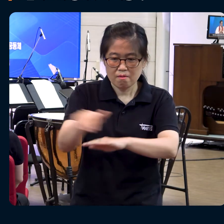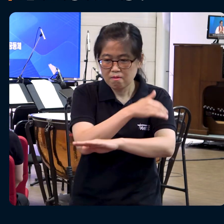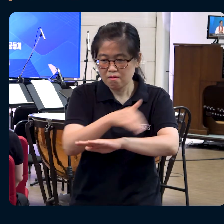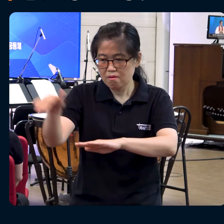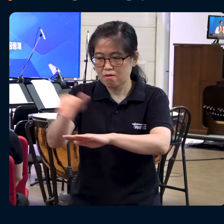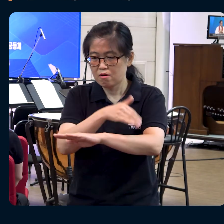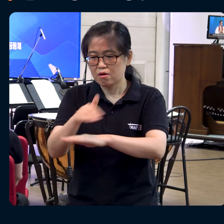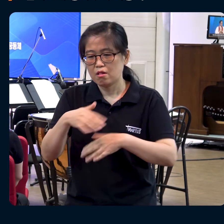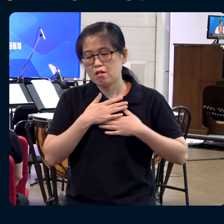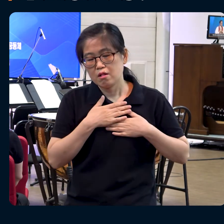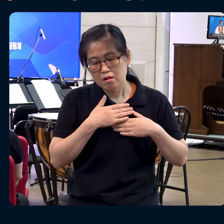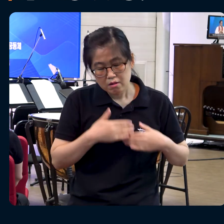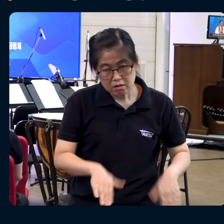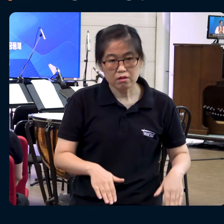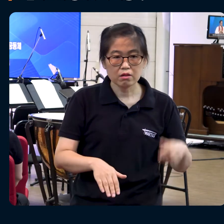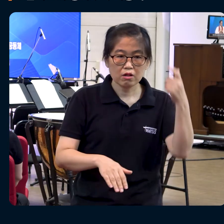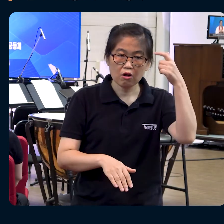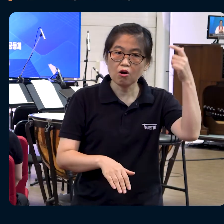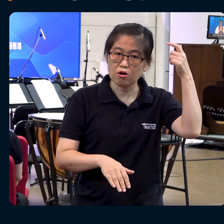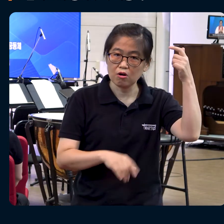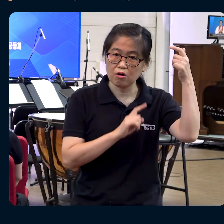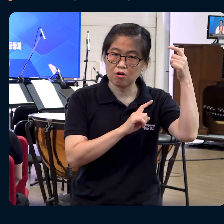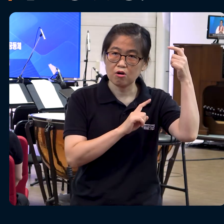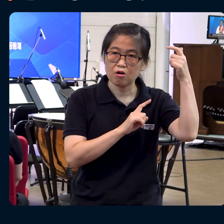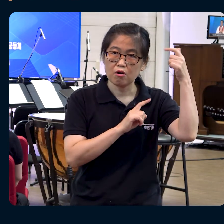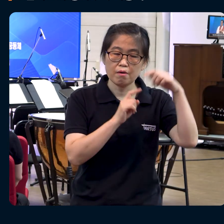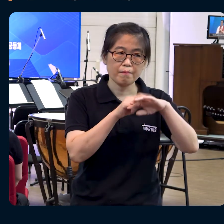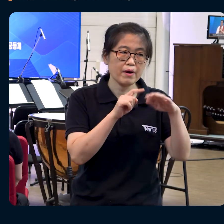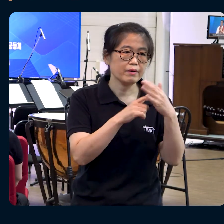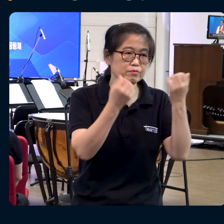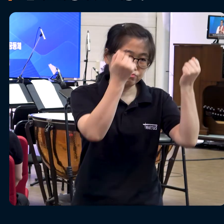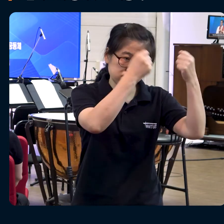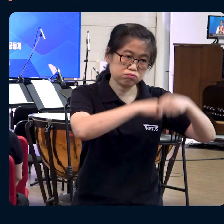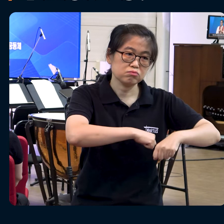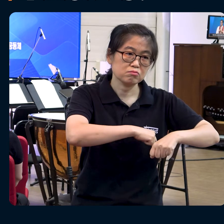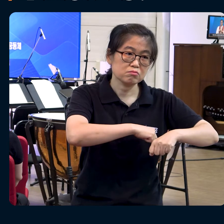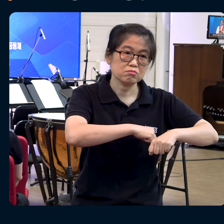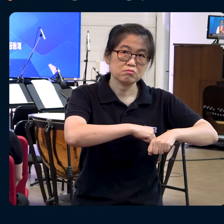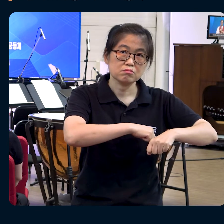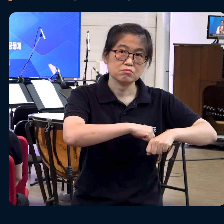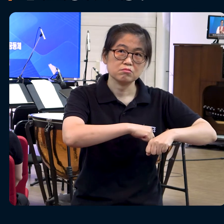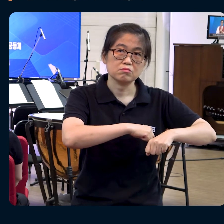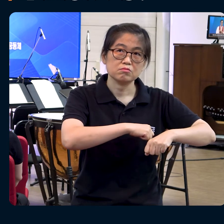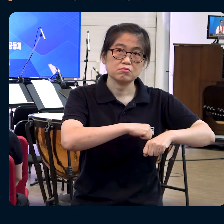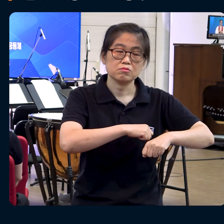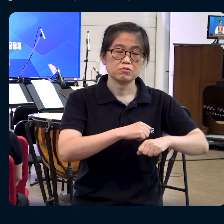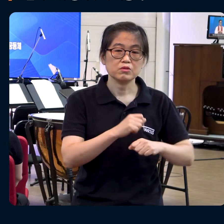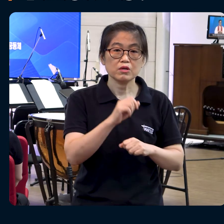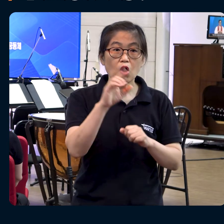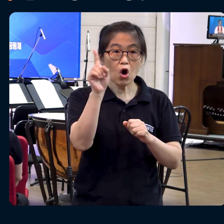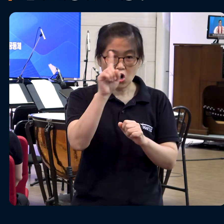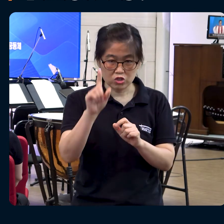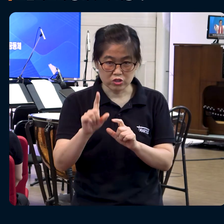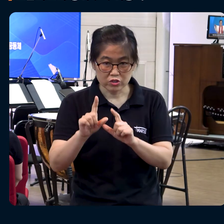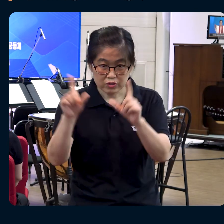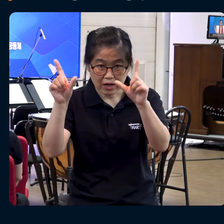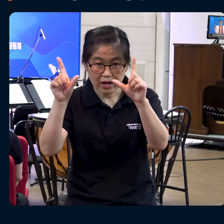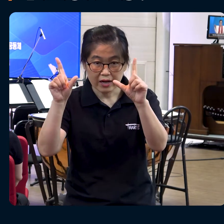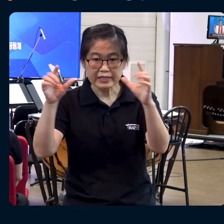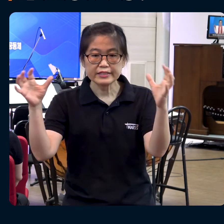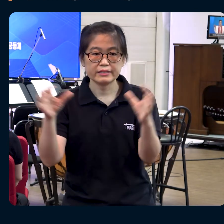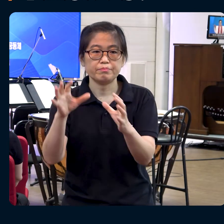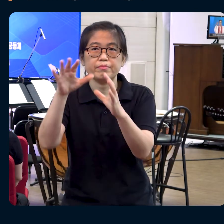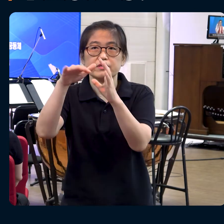사역은 막 커져가고 있는데 영적으로 자기가 지친 거예요. 이 마음이 무너져 있는 거예요. 그러던 어느